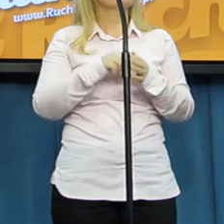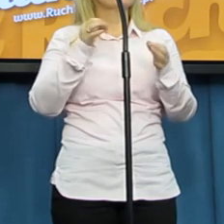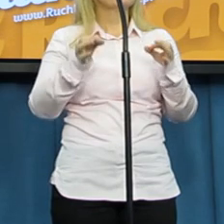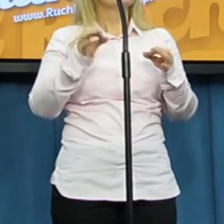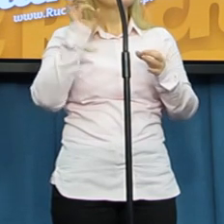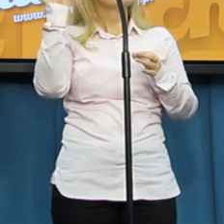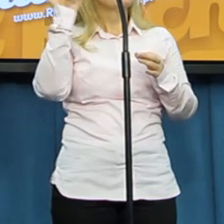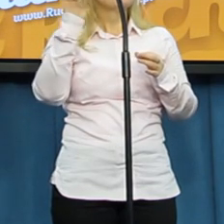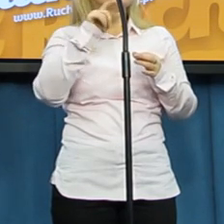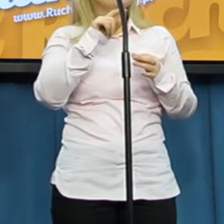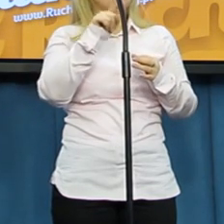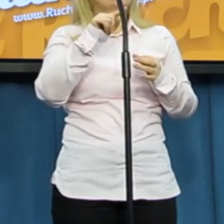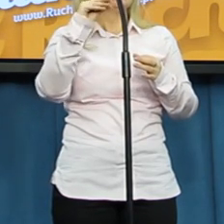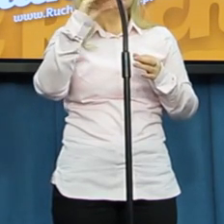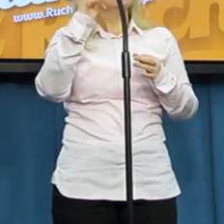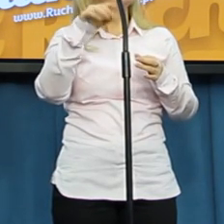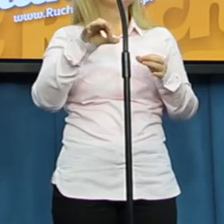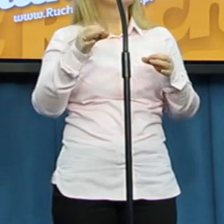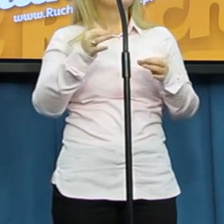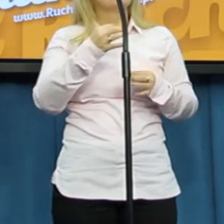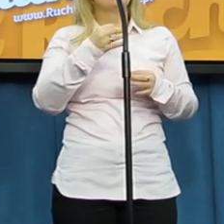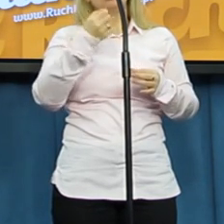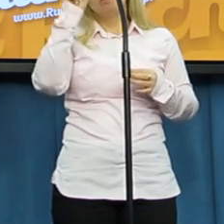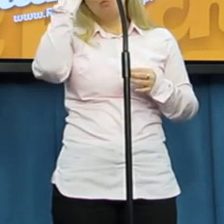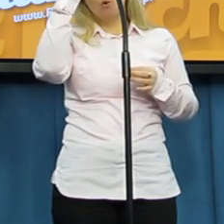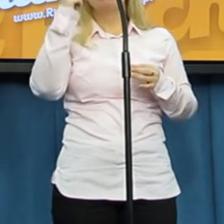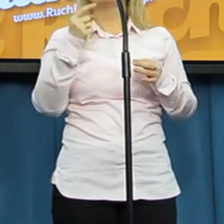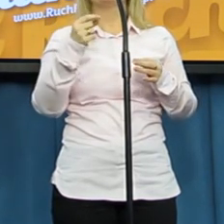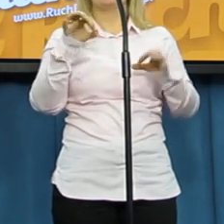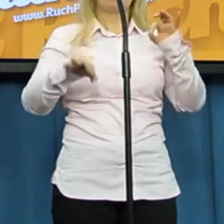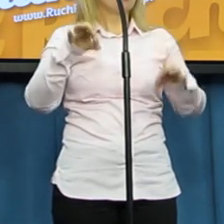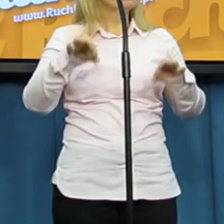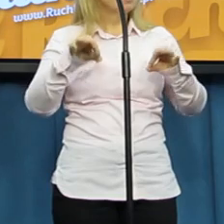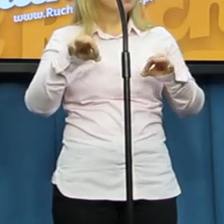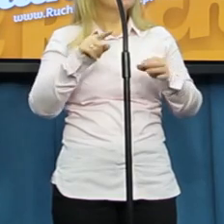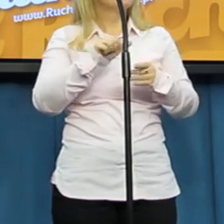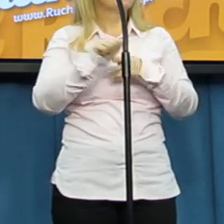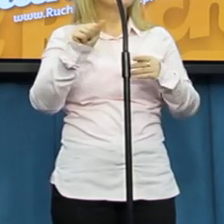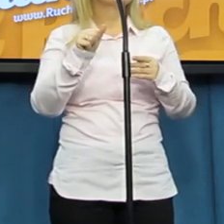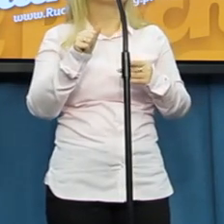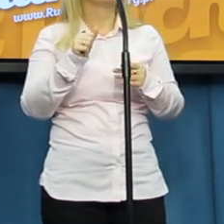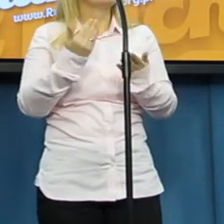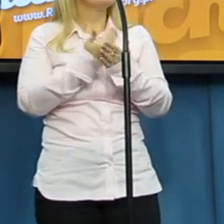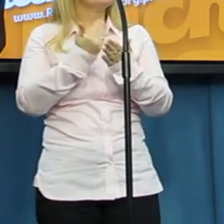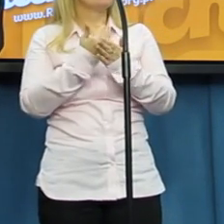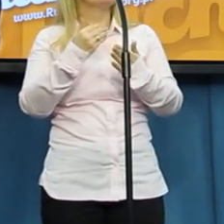nowy pomysł dla Centrum Lewicy. To jest ten nowy pomysł. A to taki był temat?